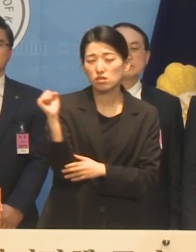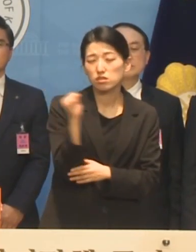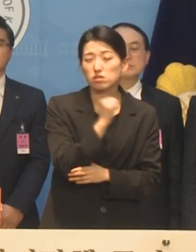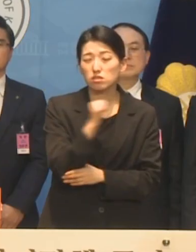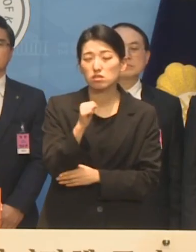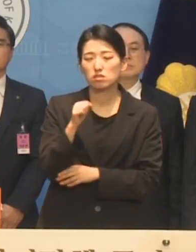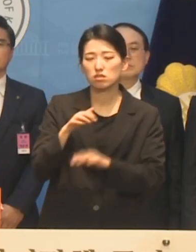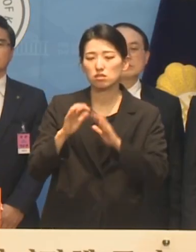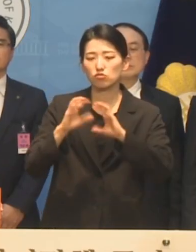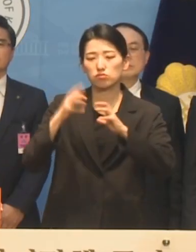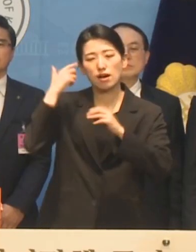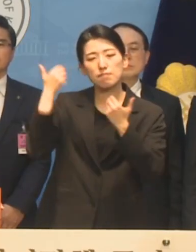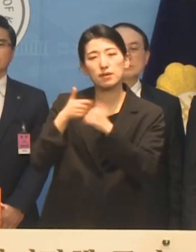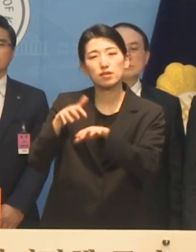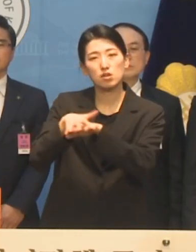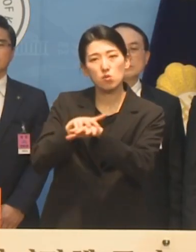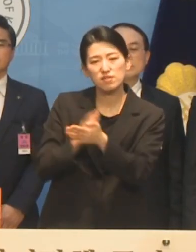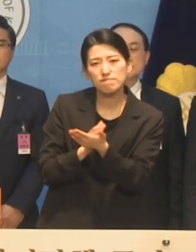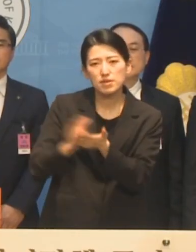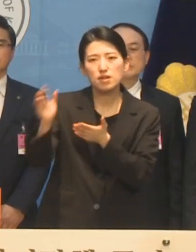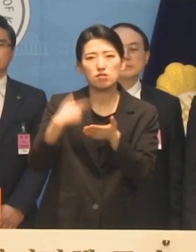척결에 앞장서라.